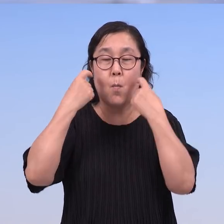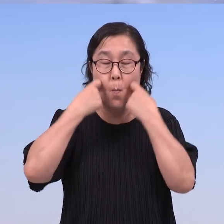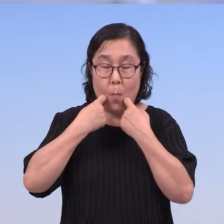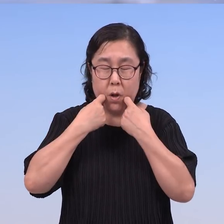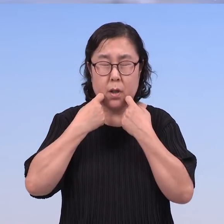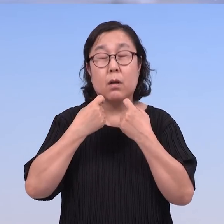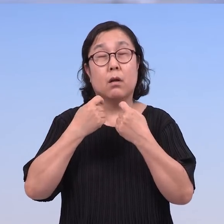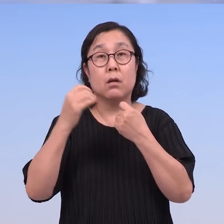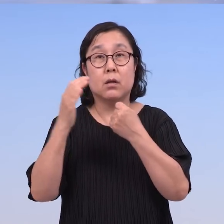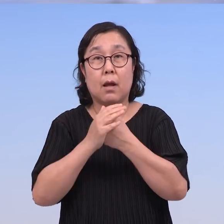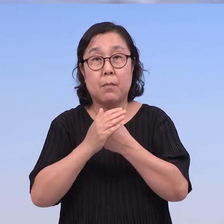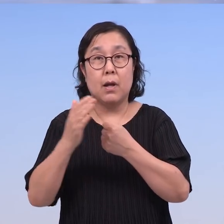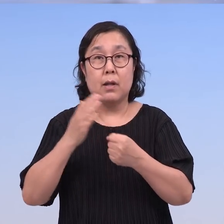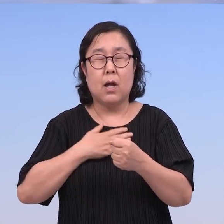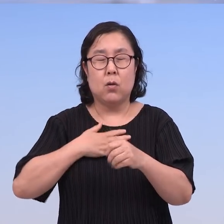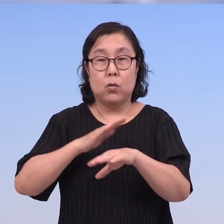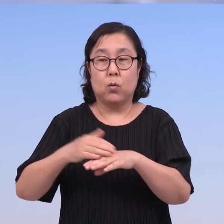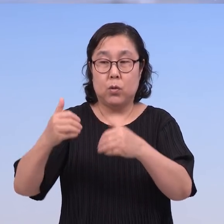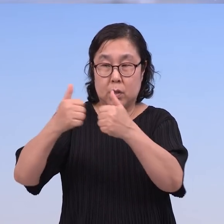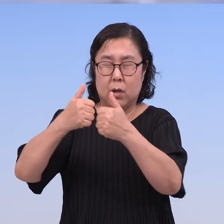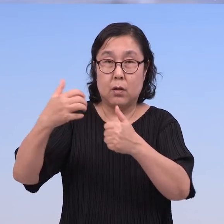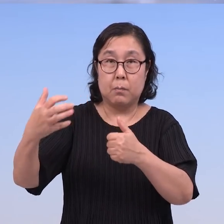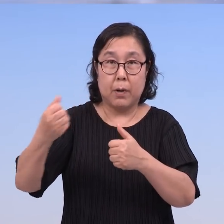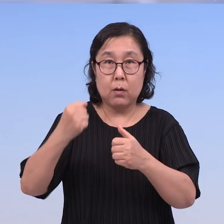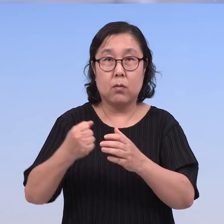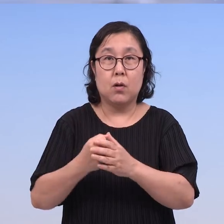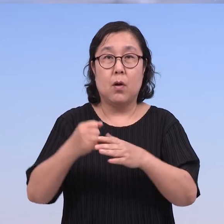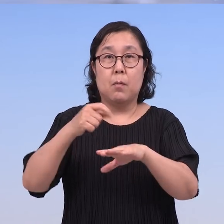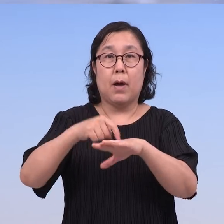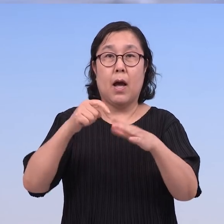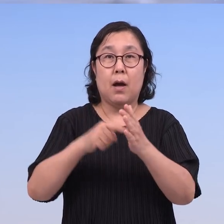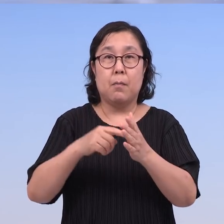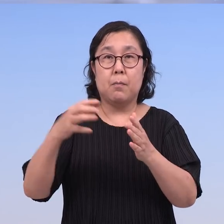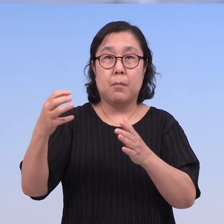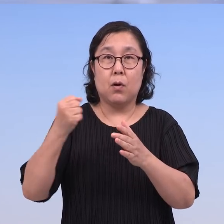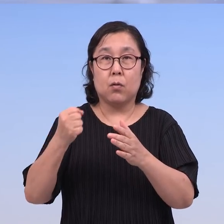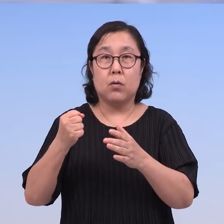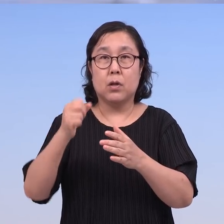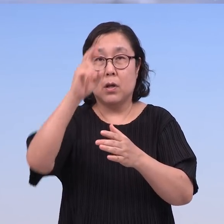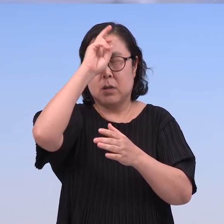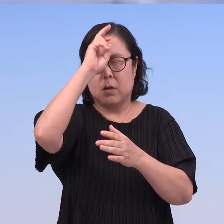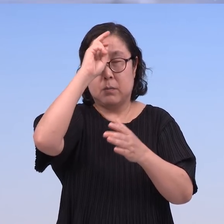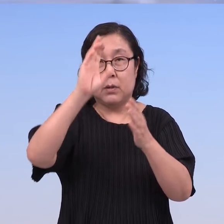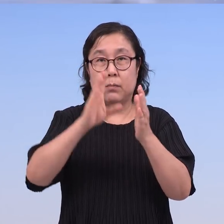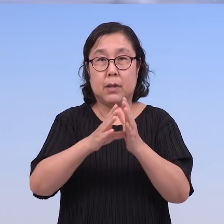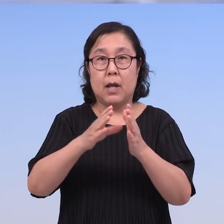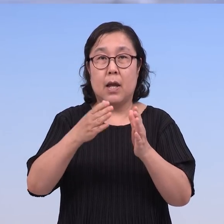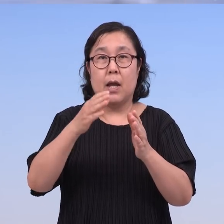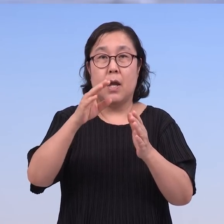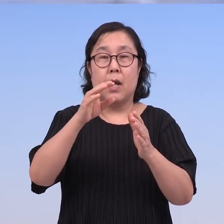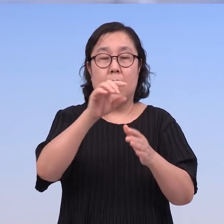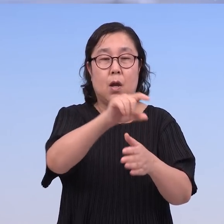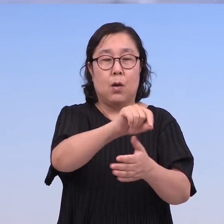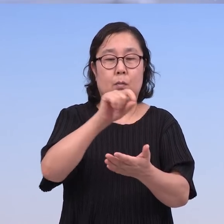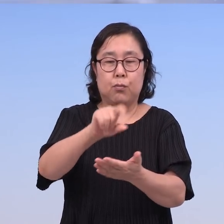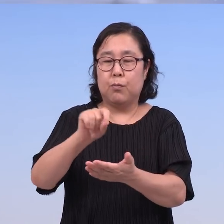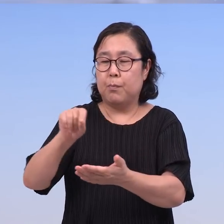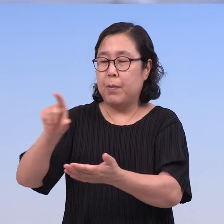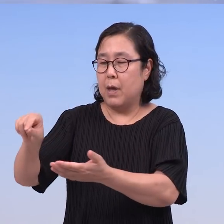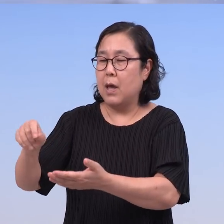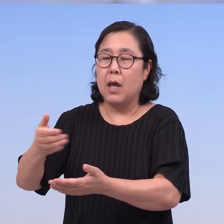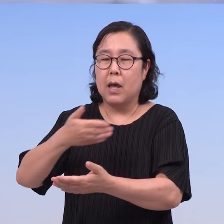거거든요. 그리고는 이제 나도 하겠다고 그렇게 이제 마음 먹고는 그날 점심 때 이제 뷔페 식당 가서 배 터지게